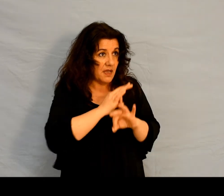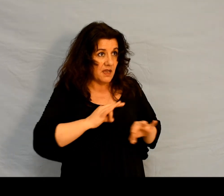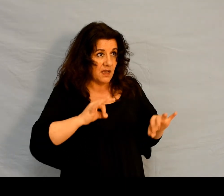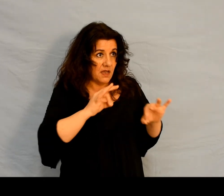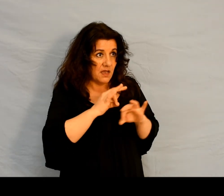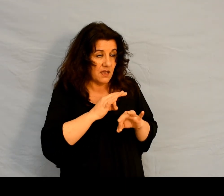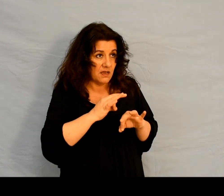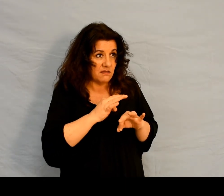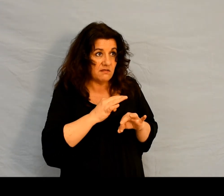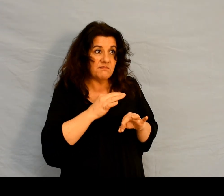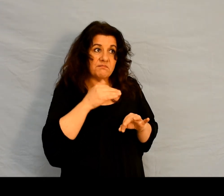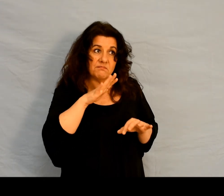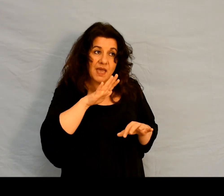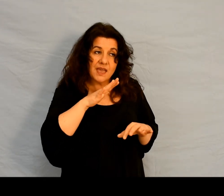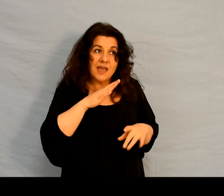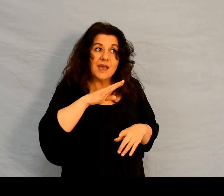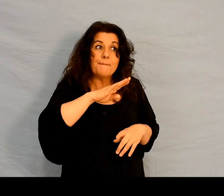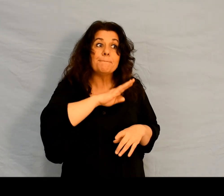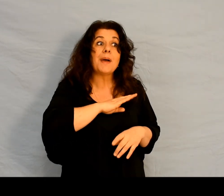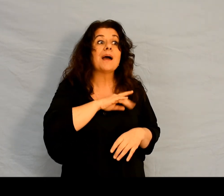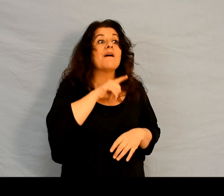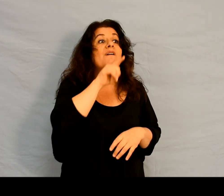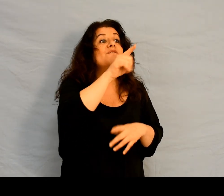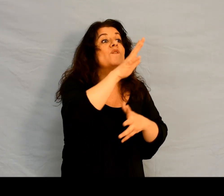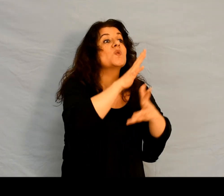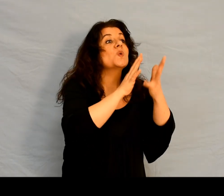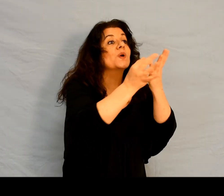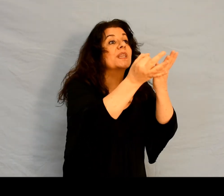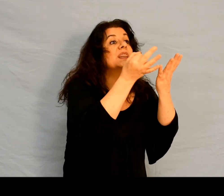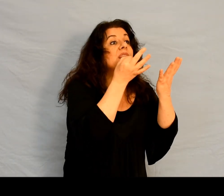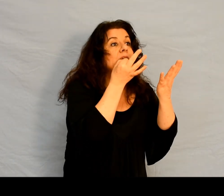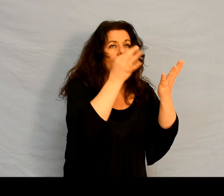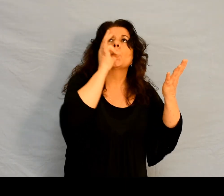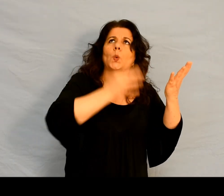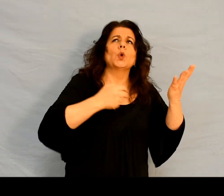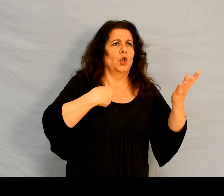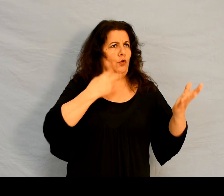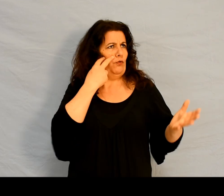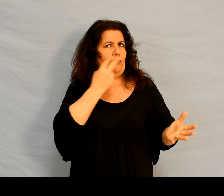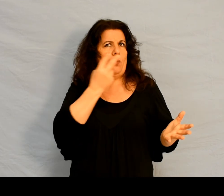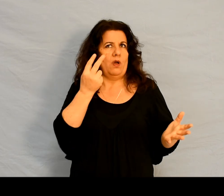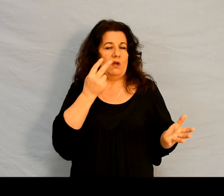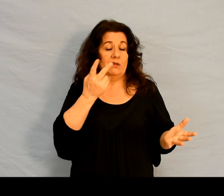Mais du moment que vous dites, « Nous voyons », votre péché demeure. »